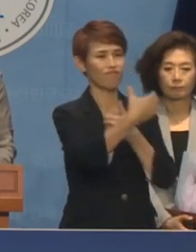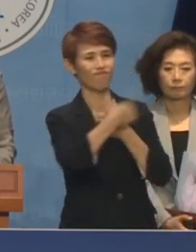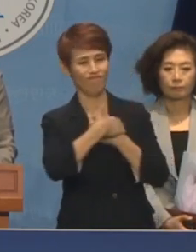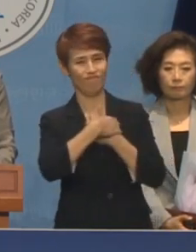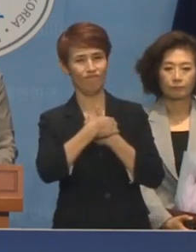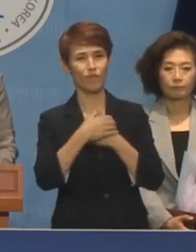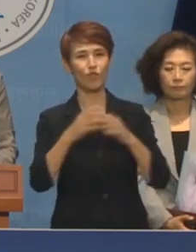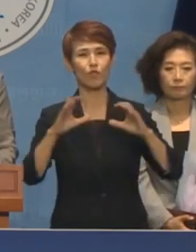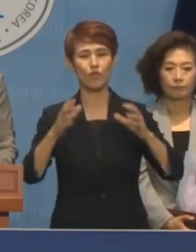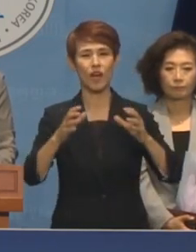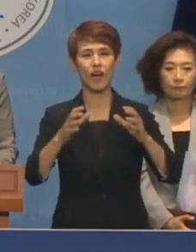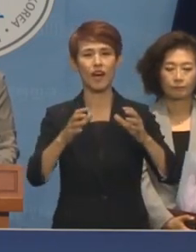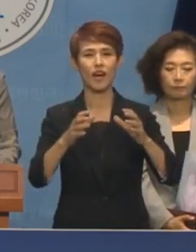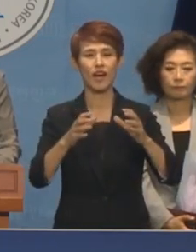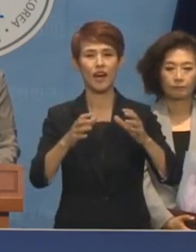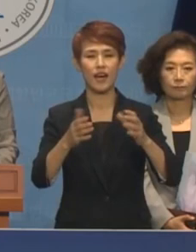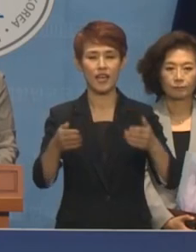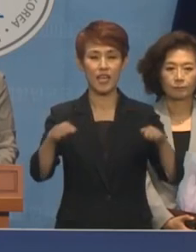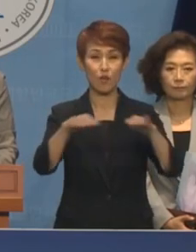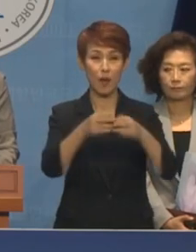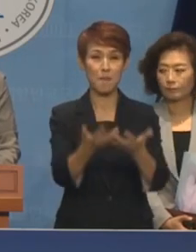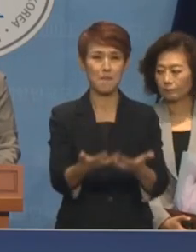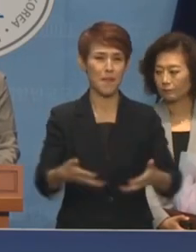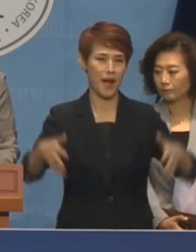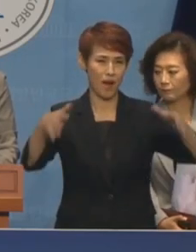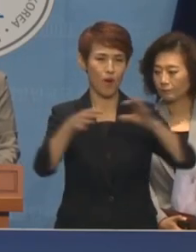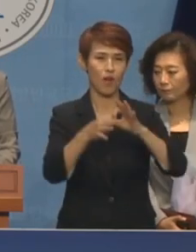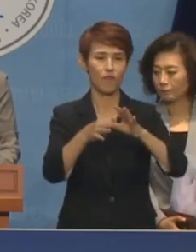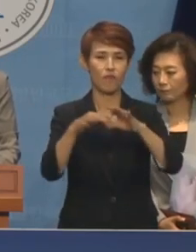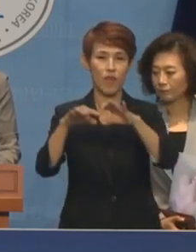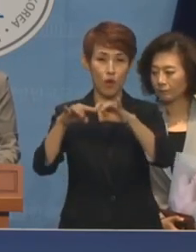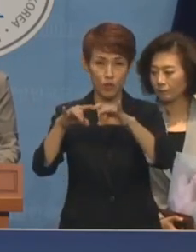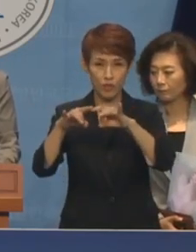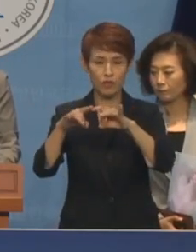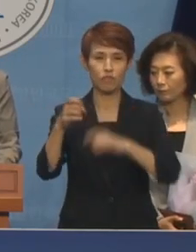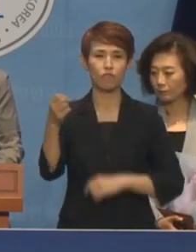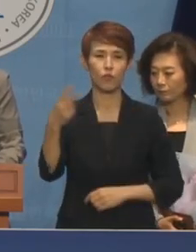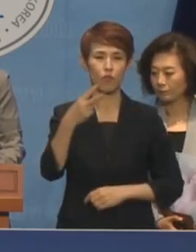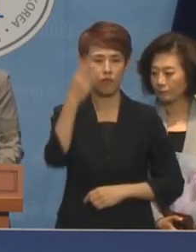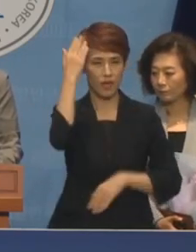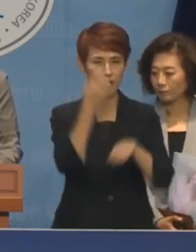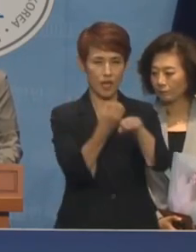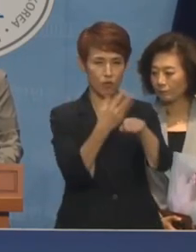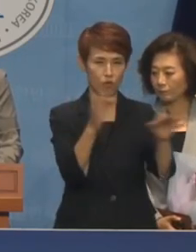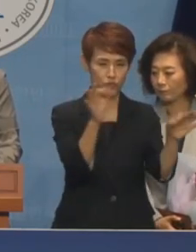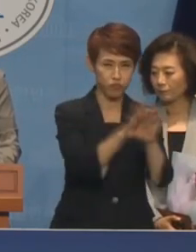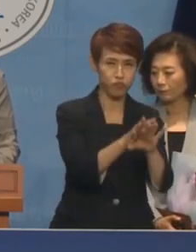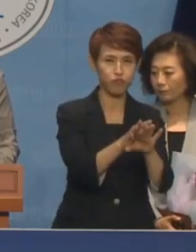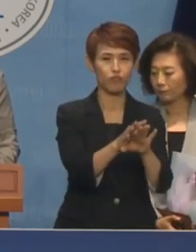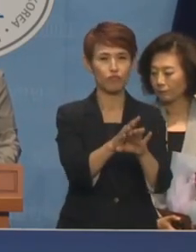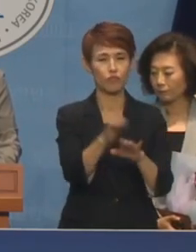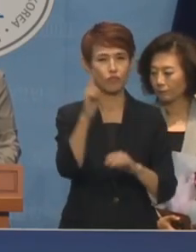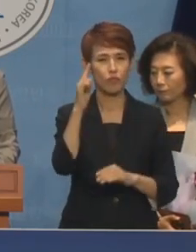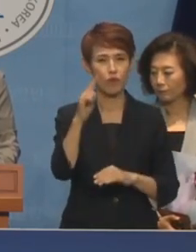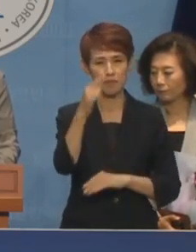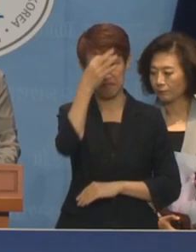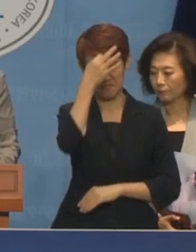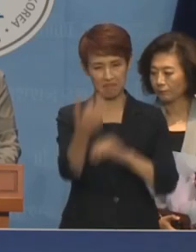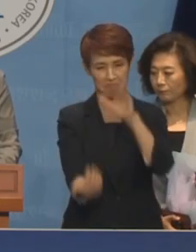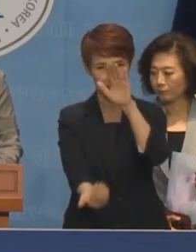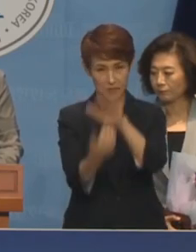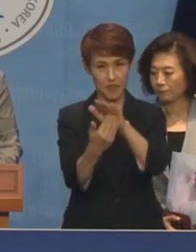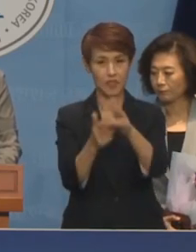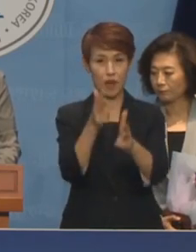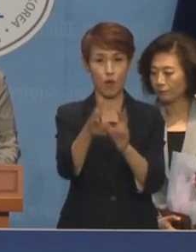특별 법안을 발의하고자 합니다. 에너지 부문 탄소 중립 이행과 국가 첨단 전략산업 경쟁력 강화에